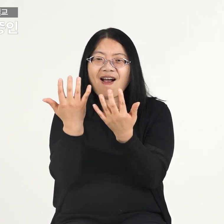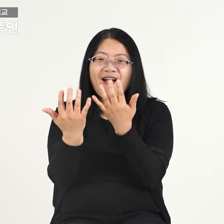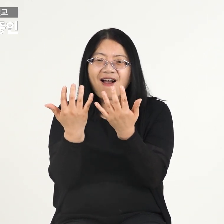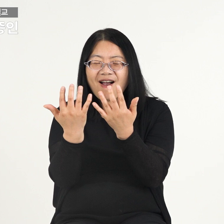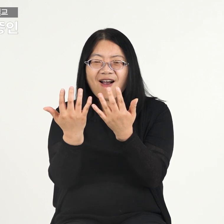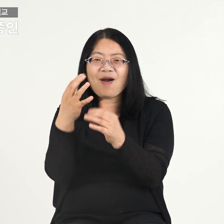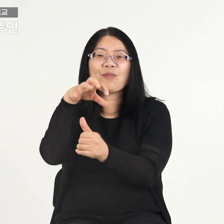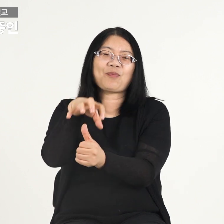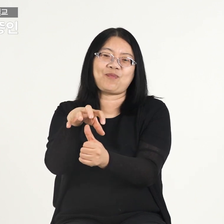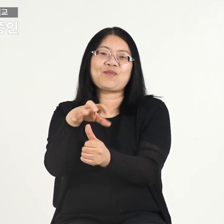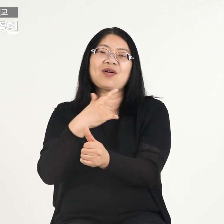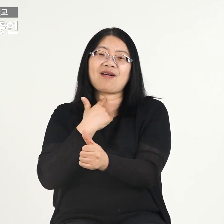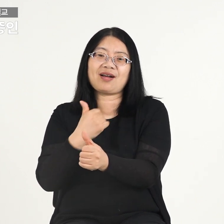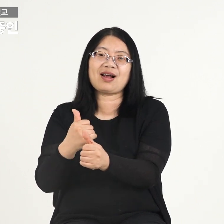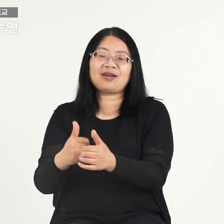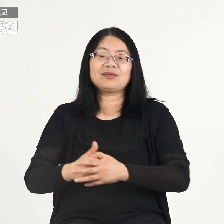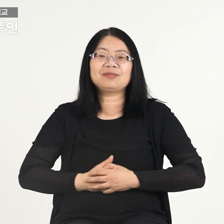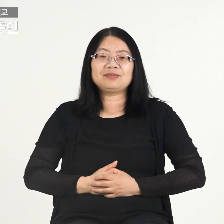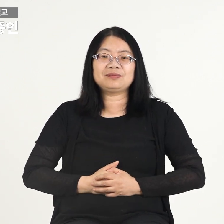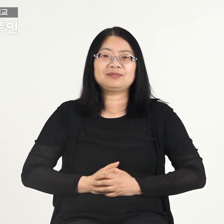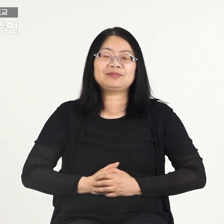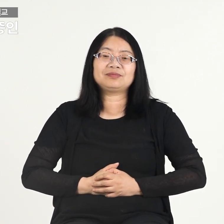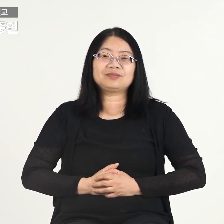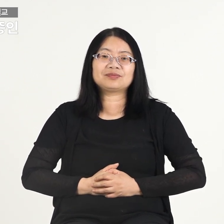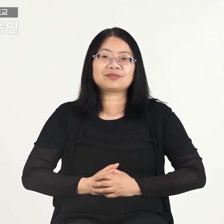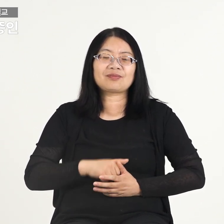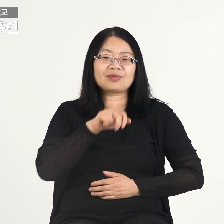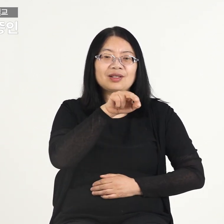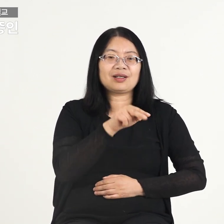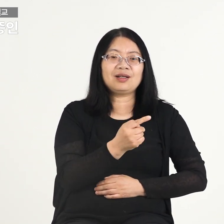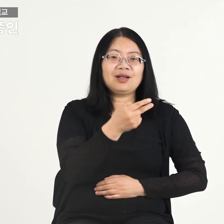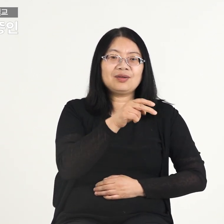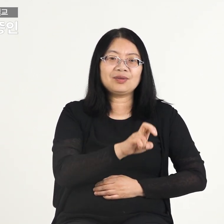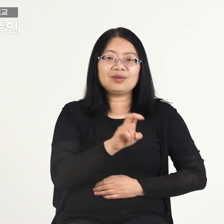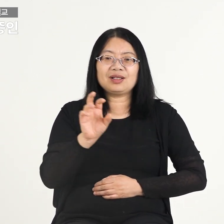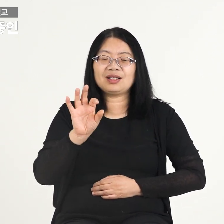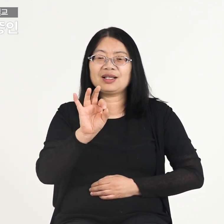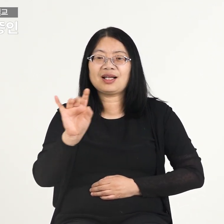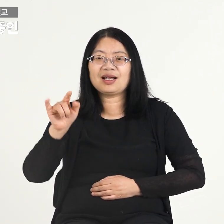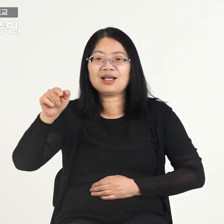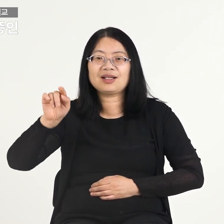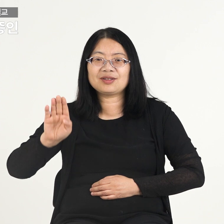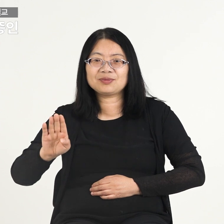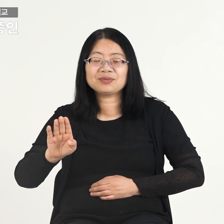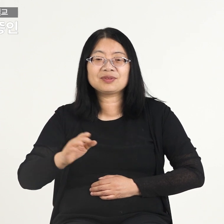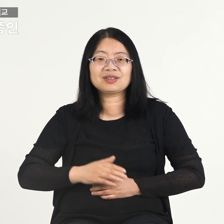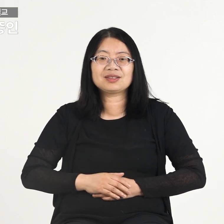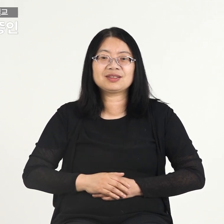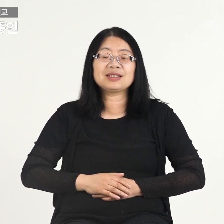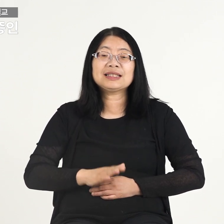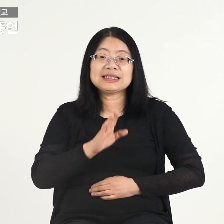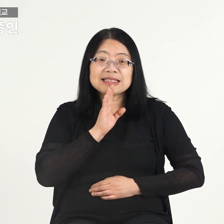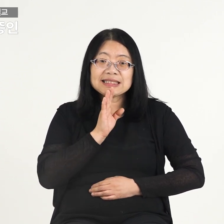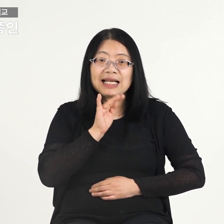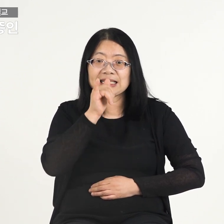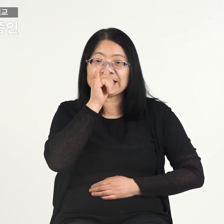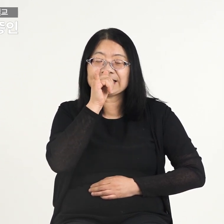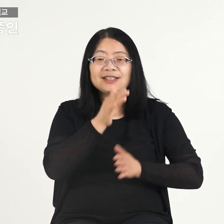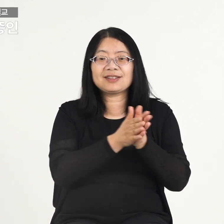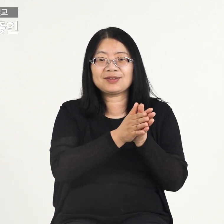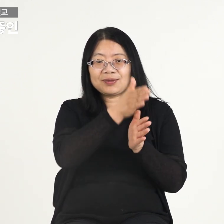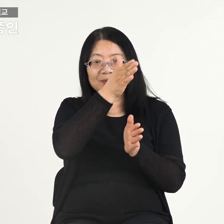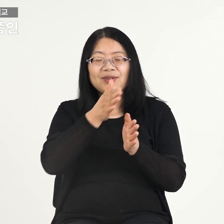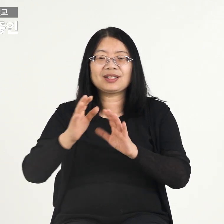선사했던 나라입니다. 그게 애굽이에요. 그러니까 소돔과 애굽은 여기에서 실질적인 도시,